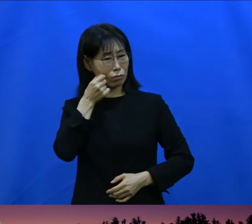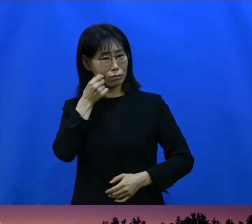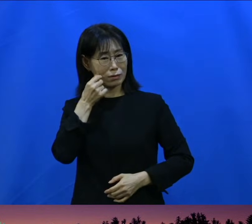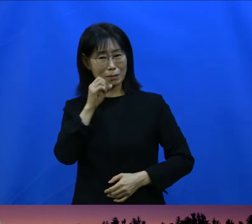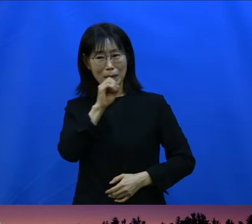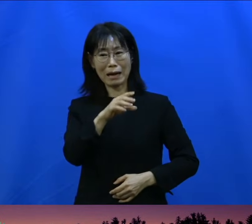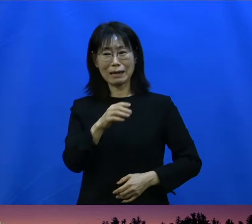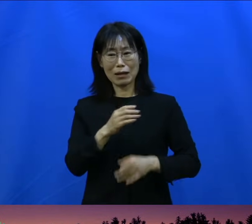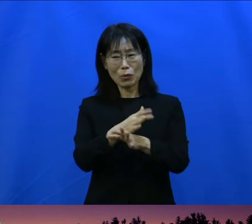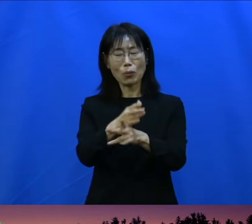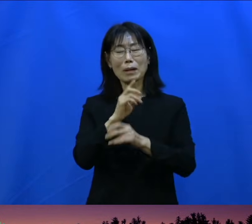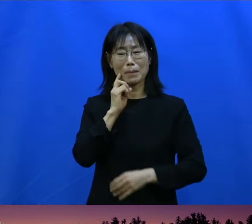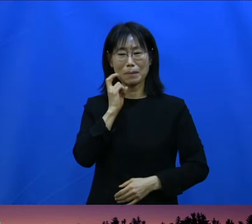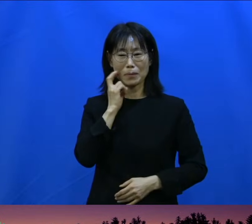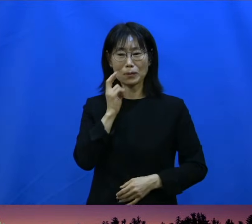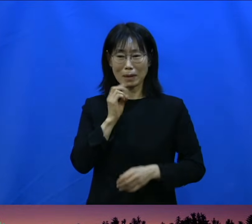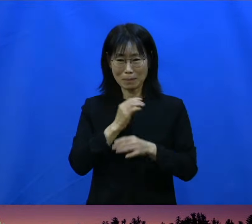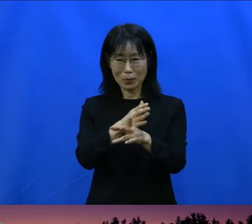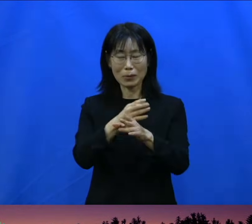엄청나가지고.